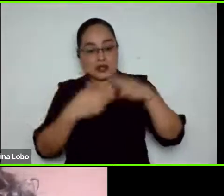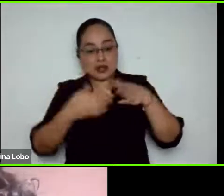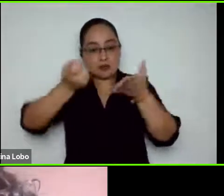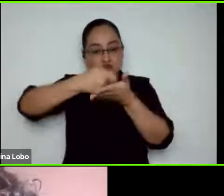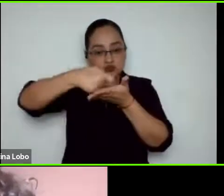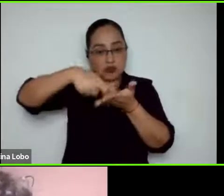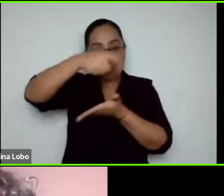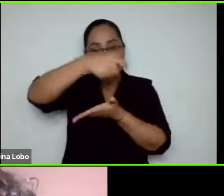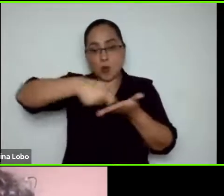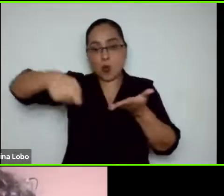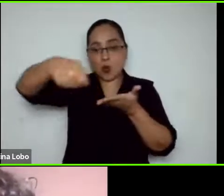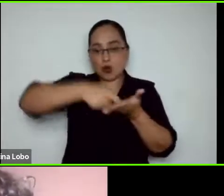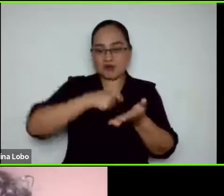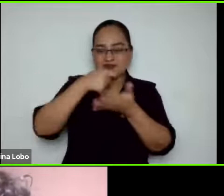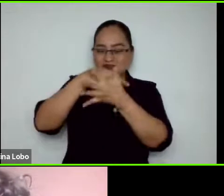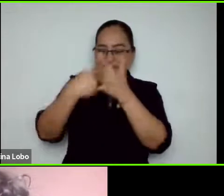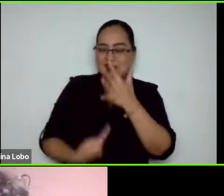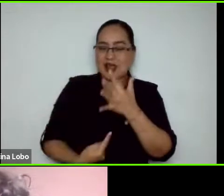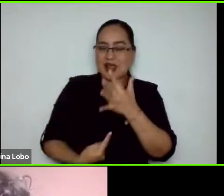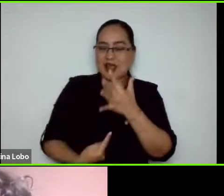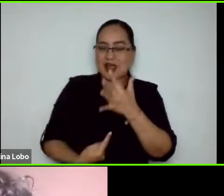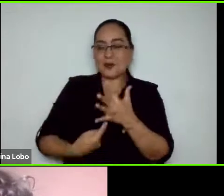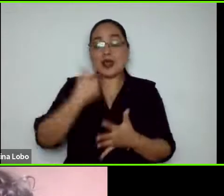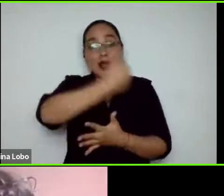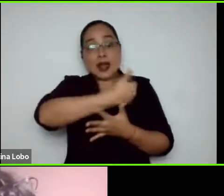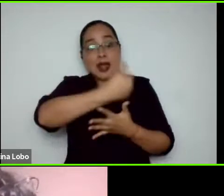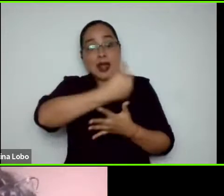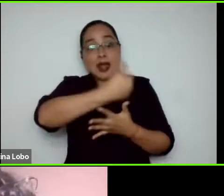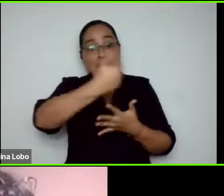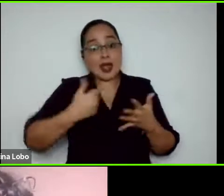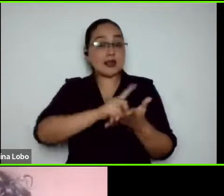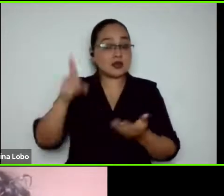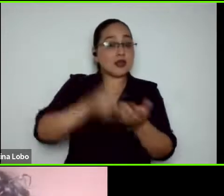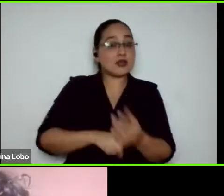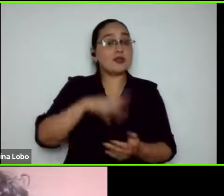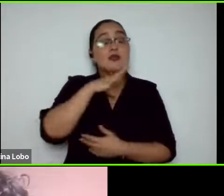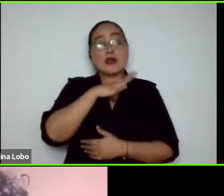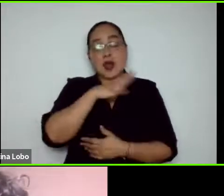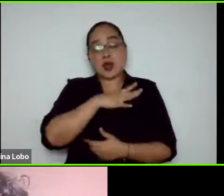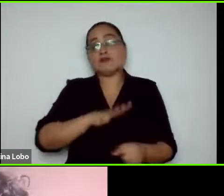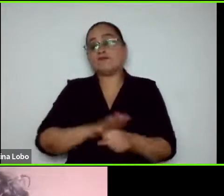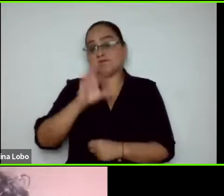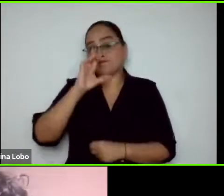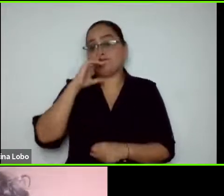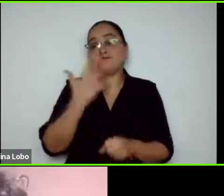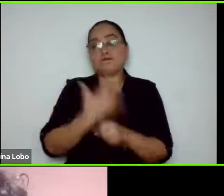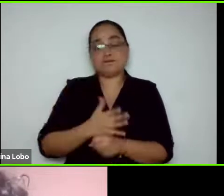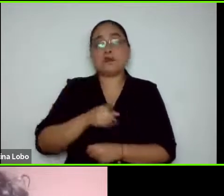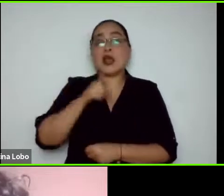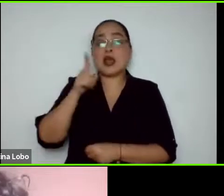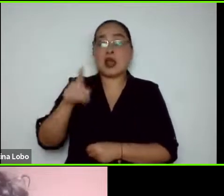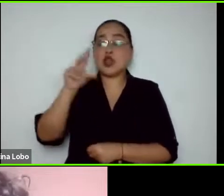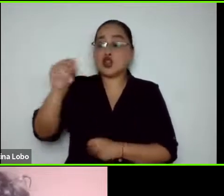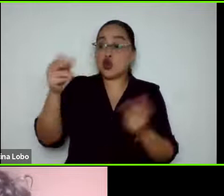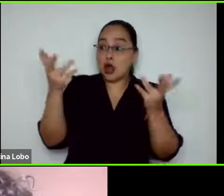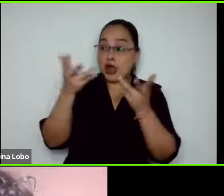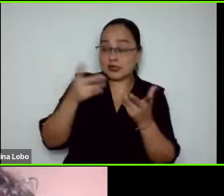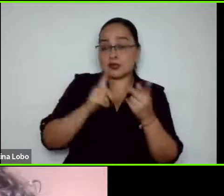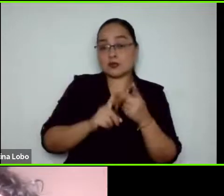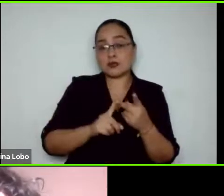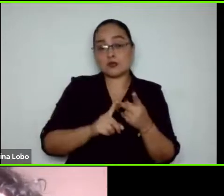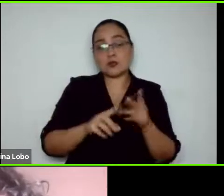derechos, o sea, todo tipo de derechos tiene en su contenido obligaciones de no interferencia